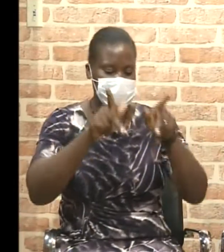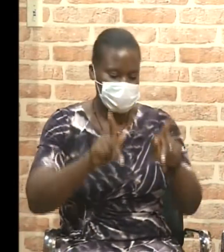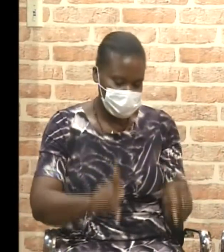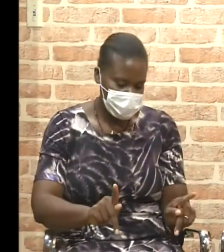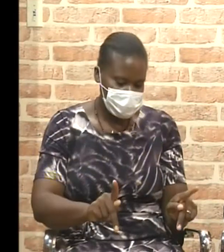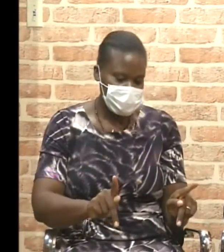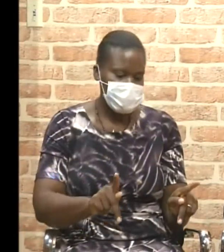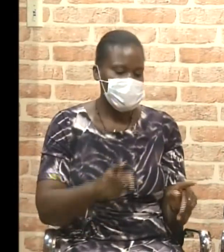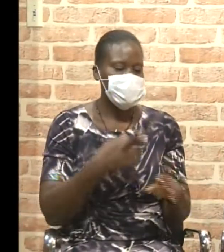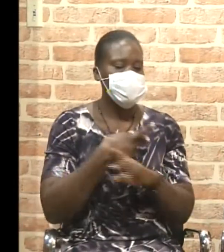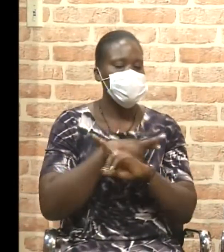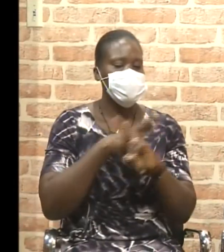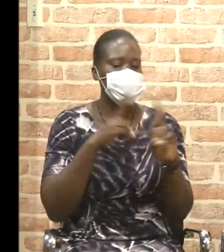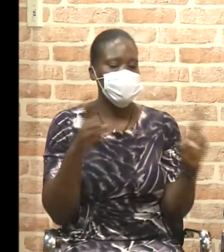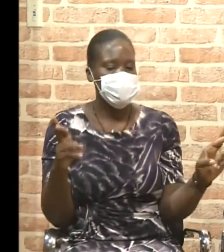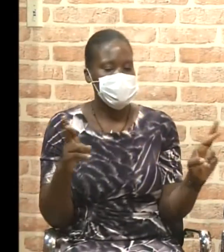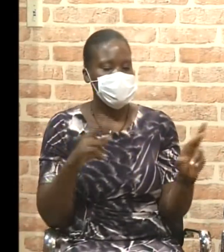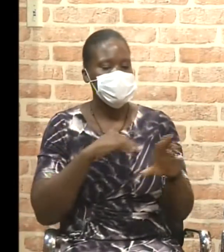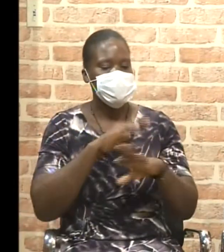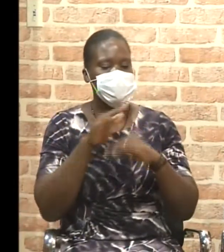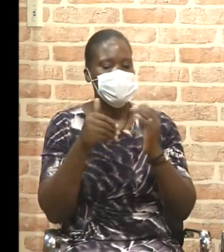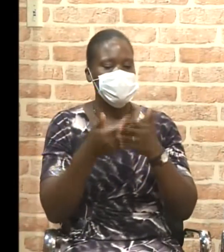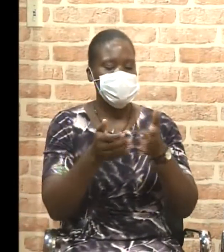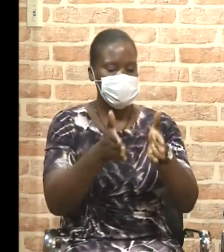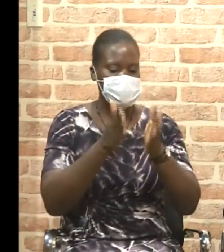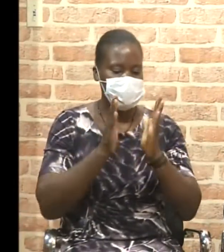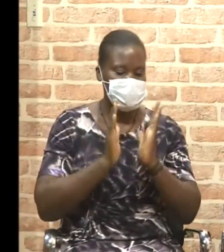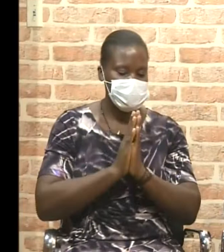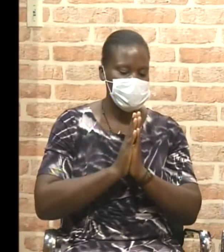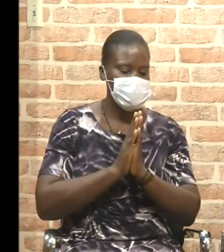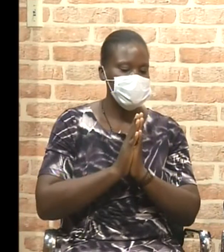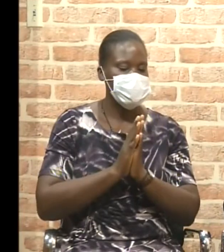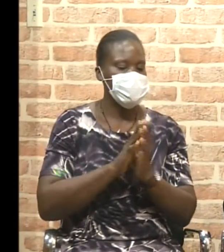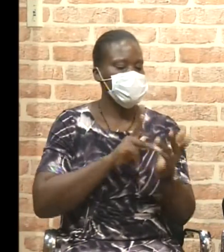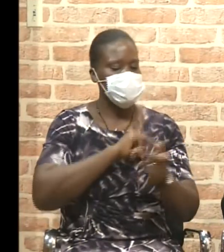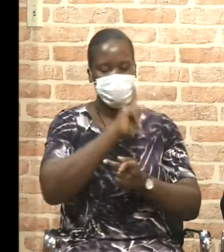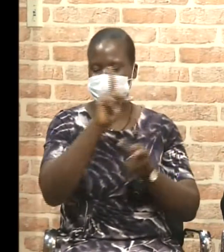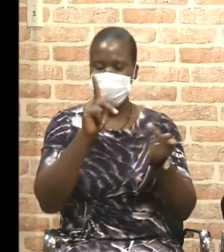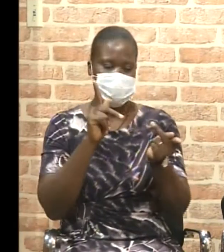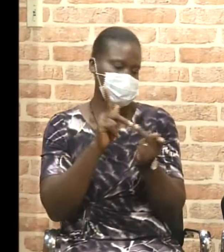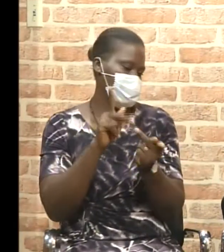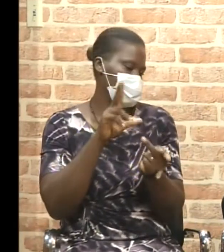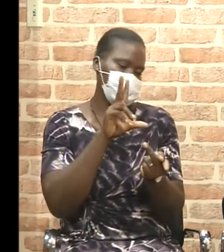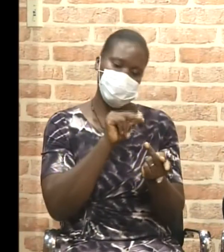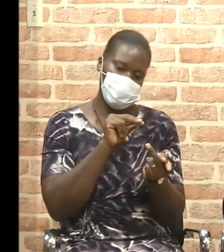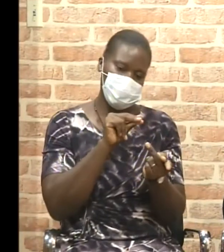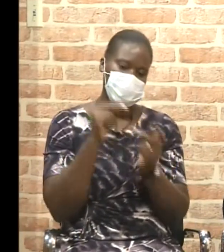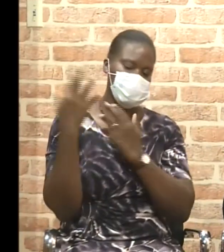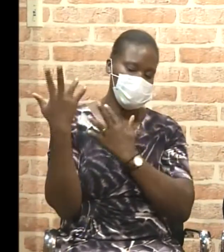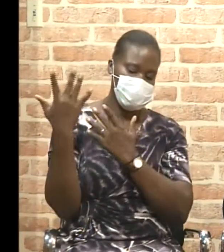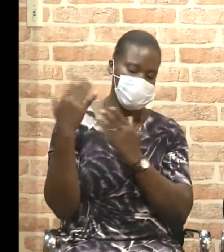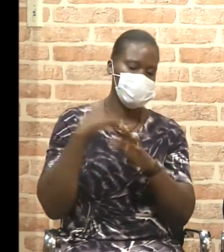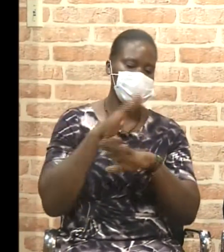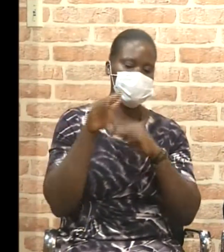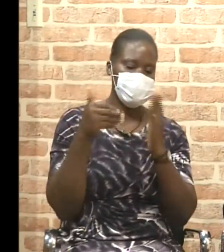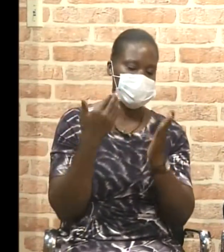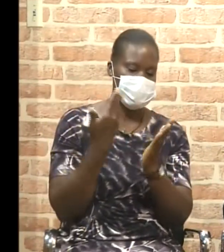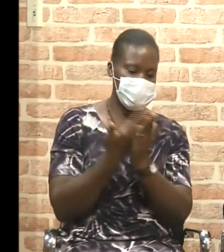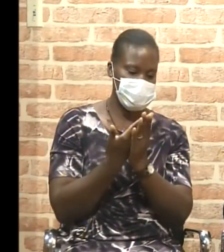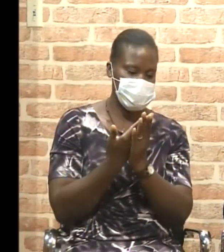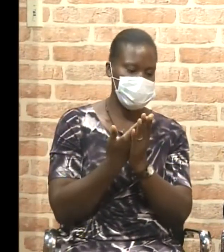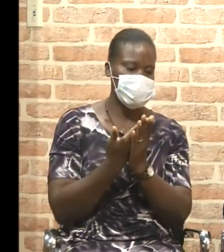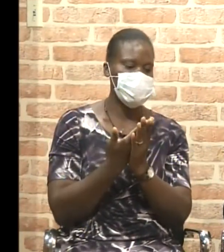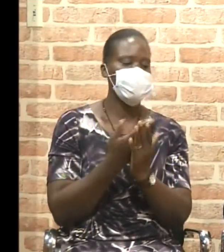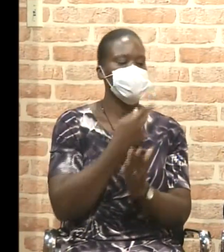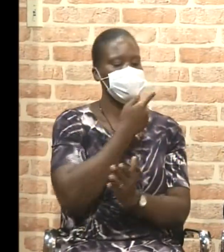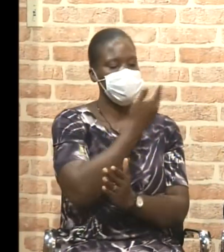prêts pour suggestions, recommandations, parce que nous ne pouvons pas faire. Donc, toutes suggestions sont bienvenues, mais par contre, nous même tout